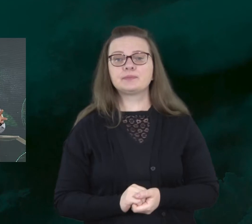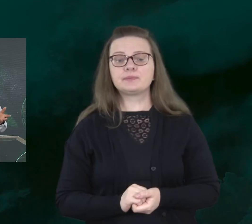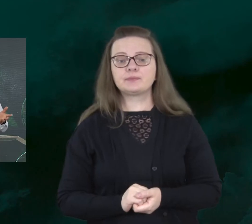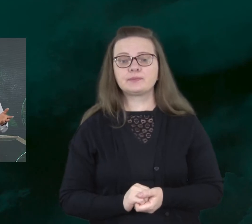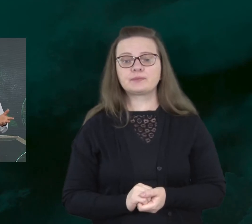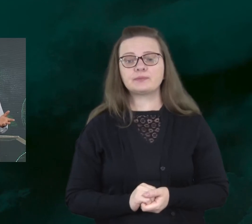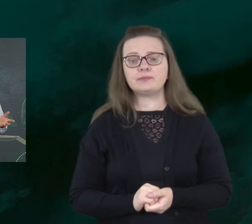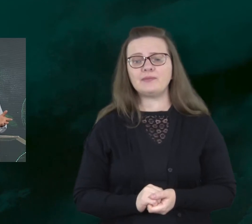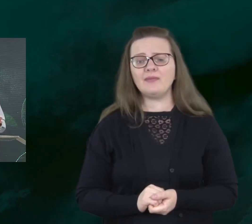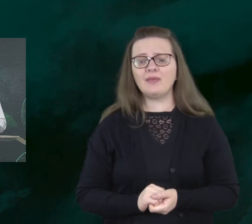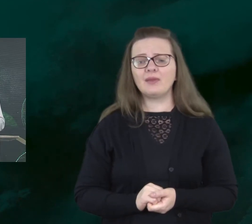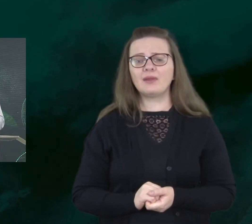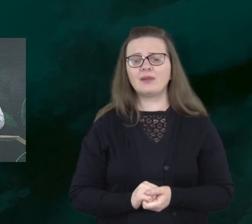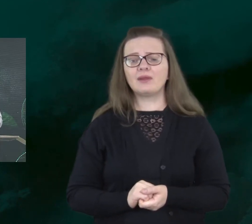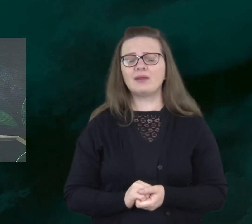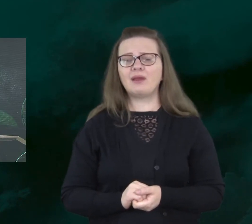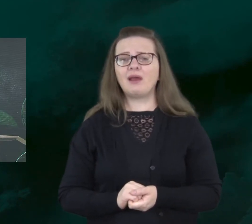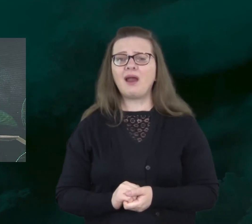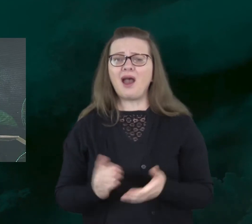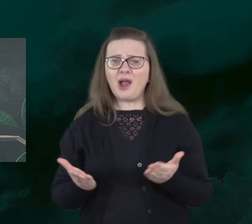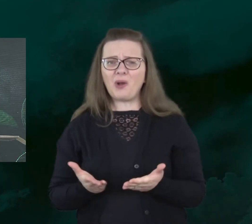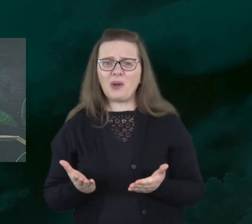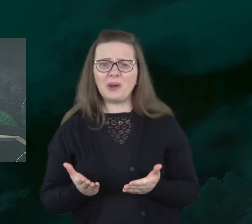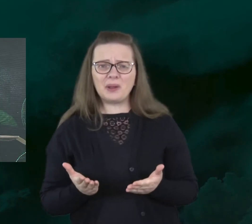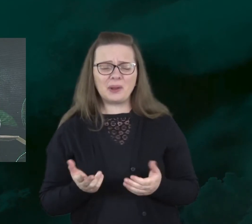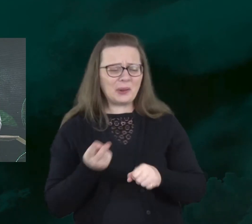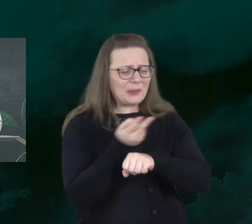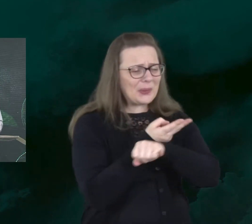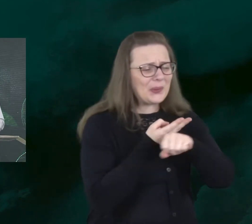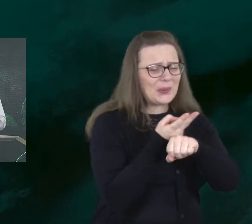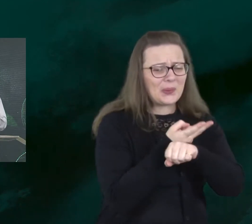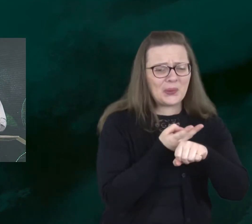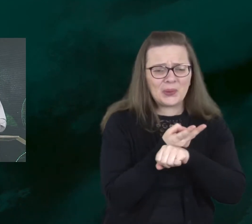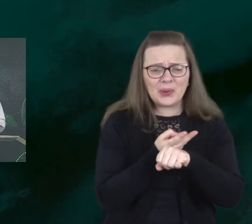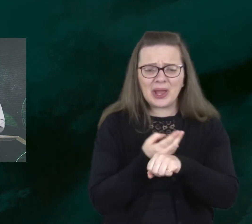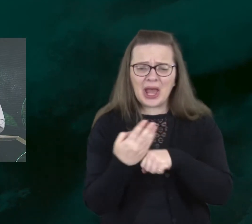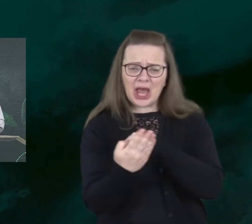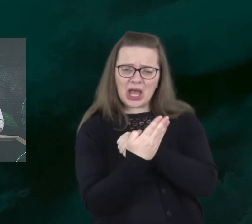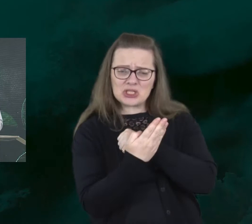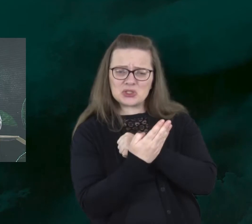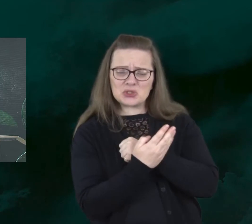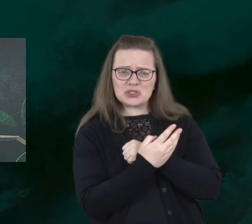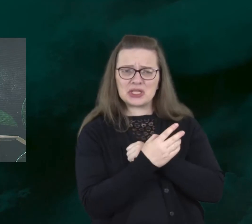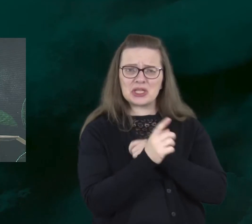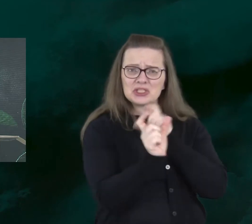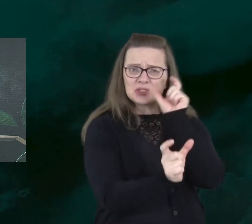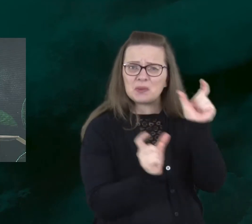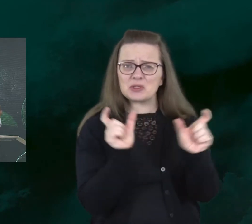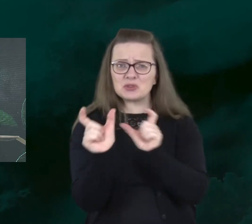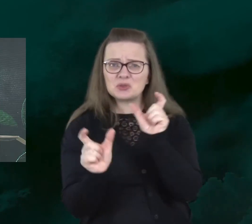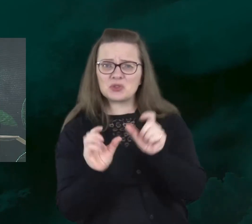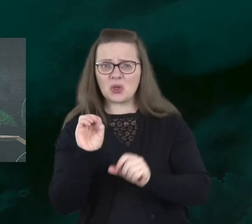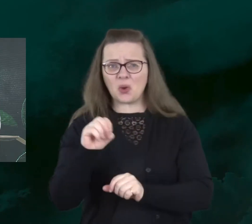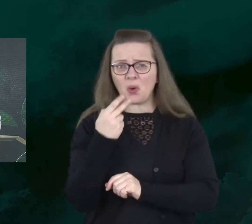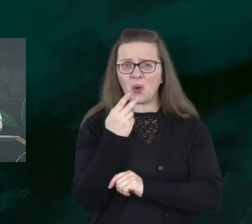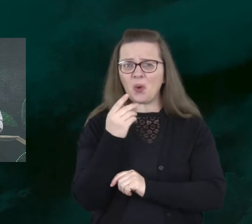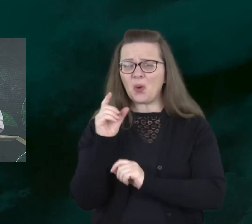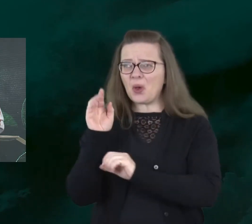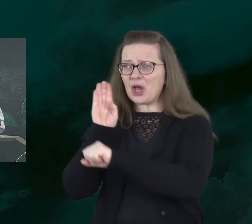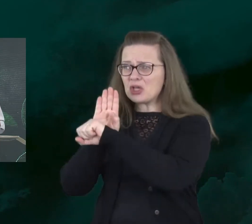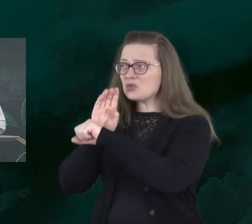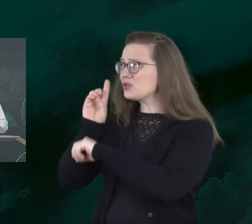Porventura procuro eu agora o favor dos homens ou o de Deus? Ou procuro agradar a